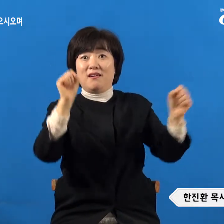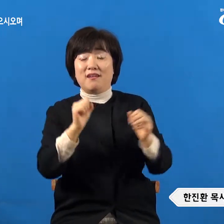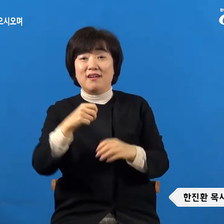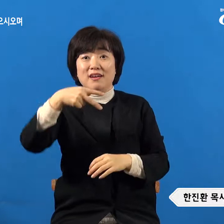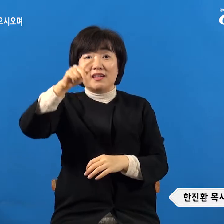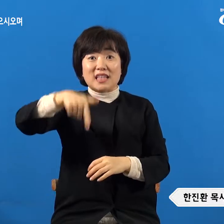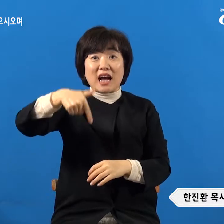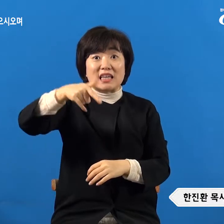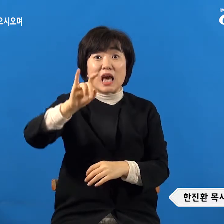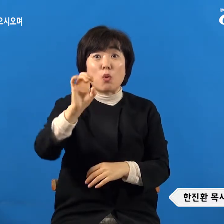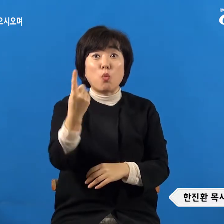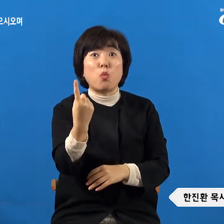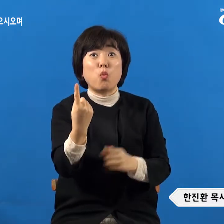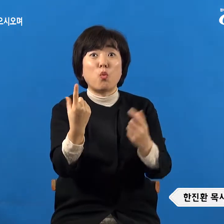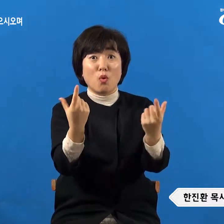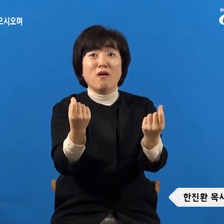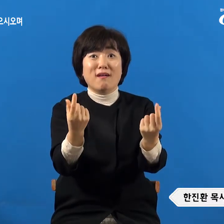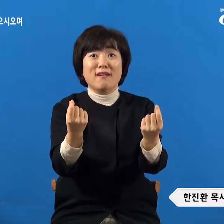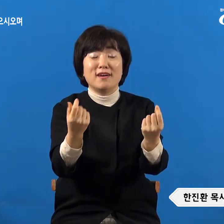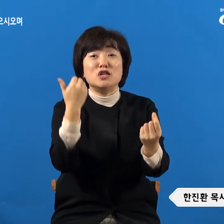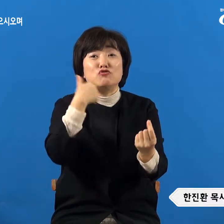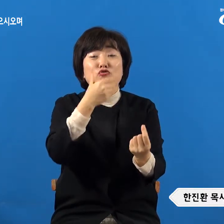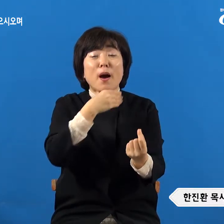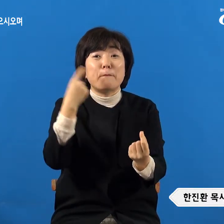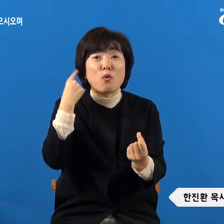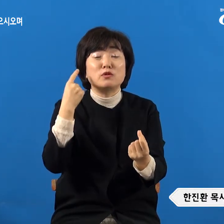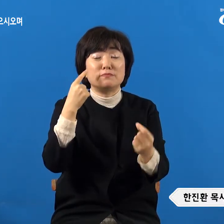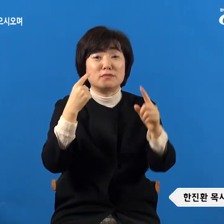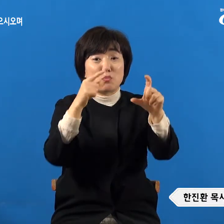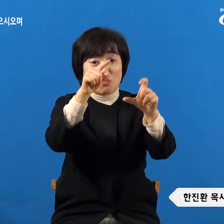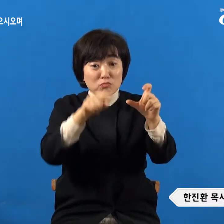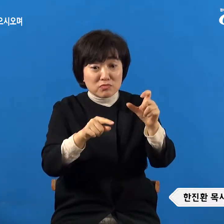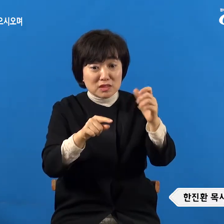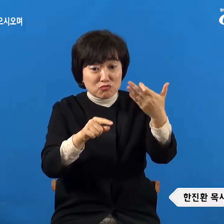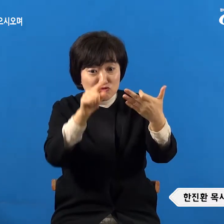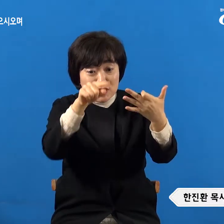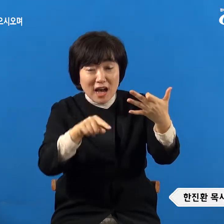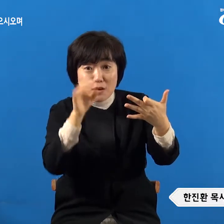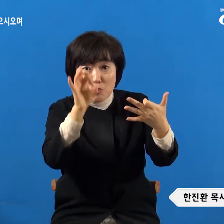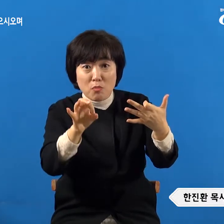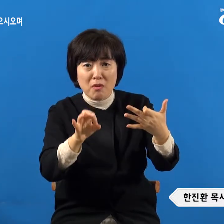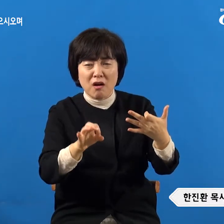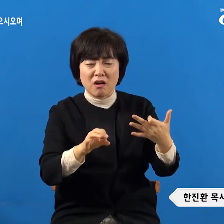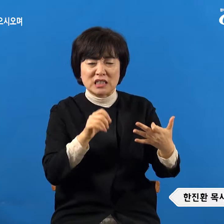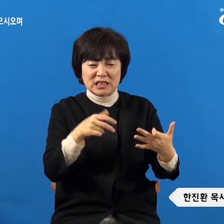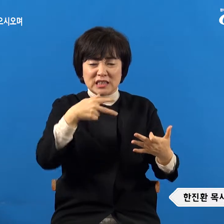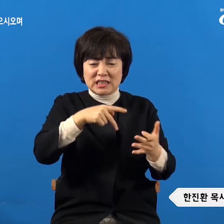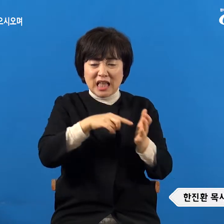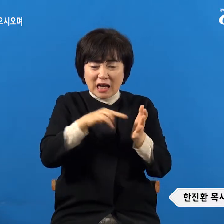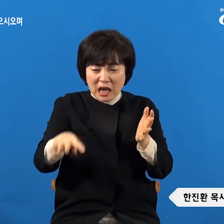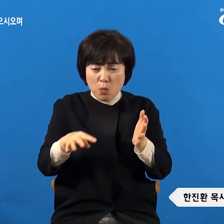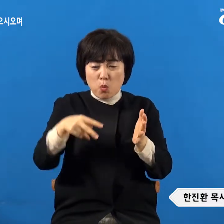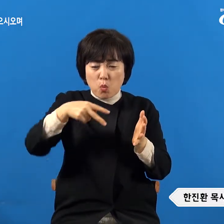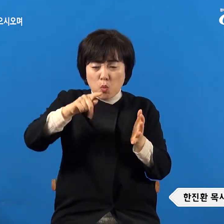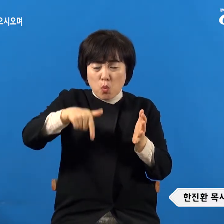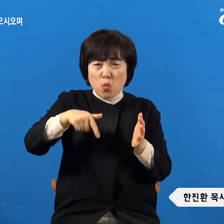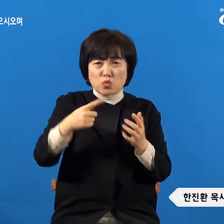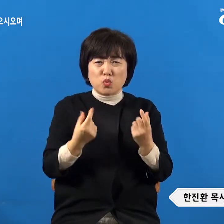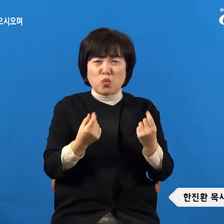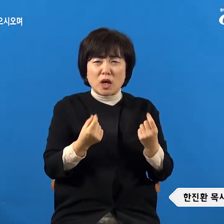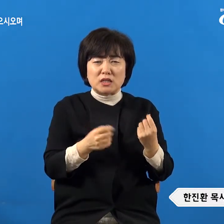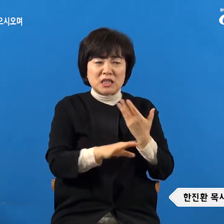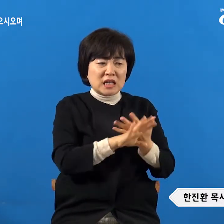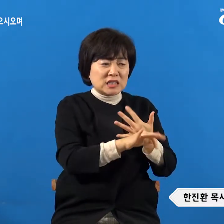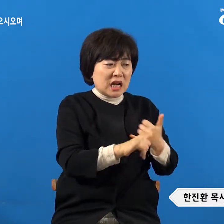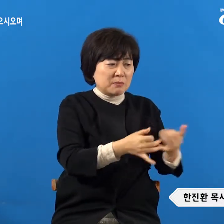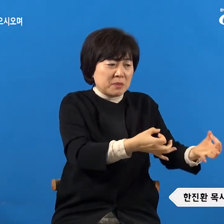않습니까? 누가복음 19장의 삭개오, 그도 지독한 인정 중독자였습니다. 그래서 닥치는